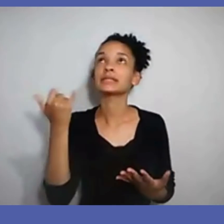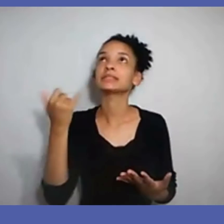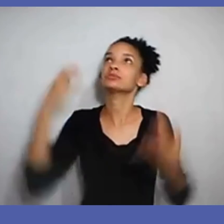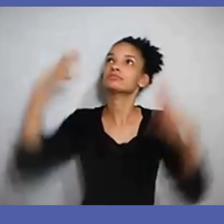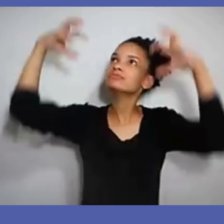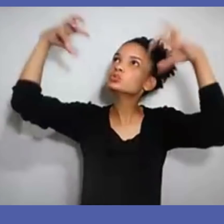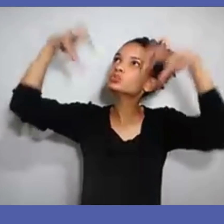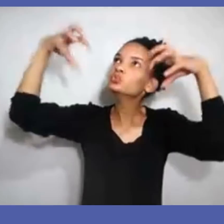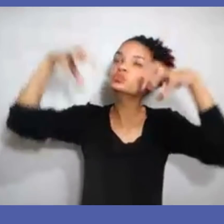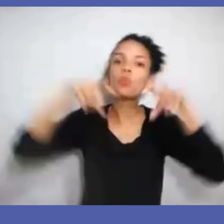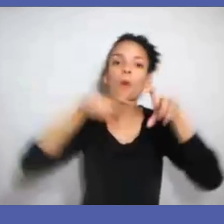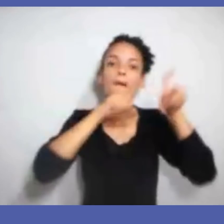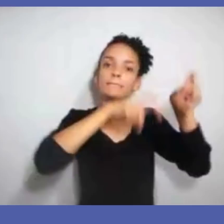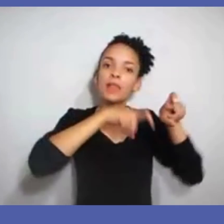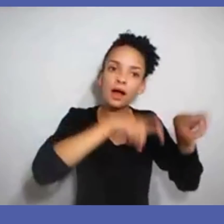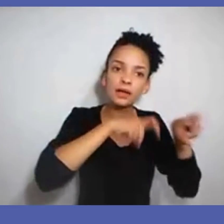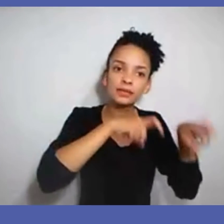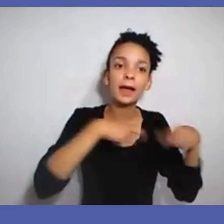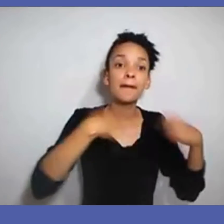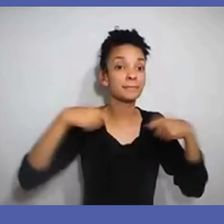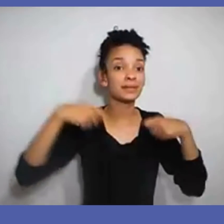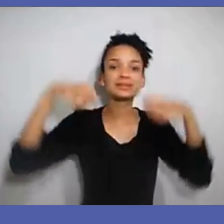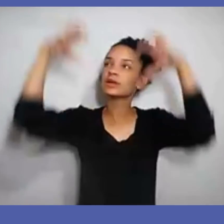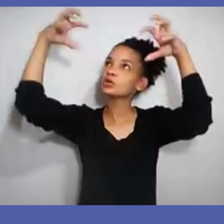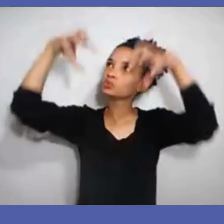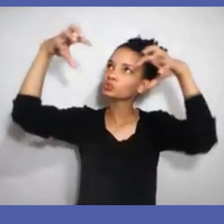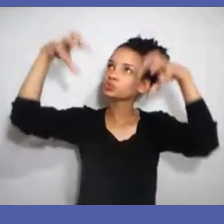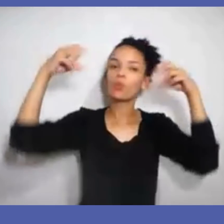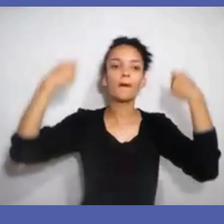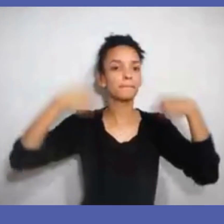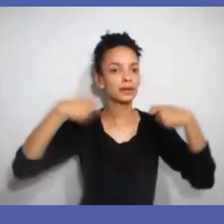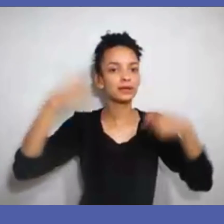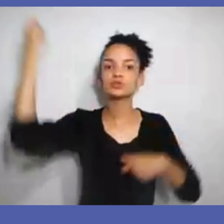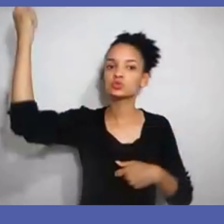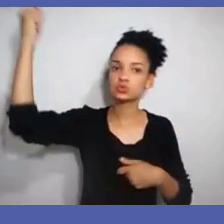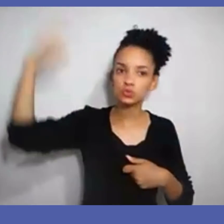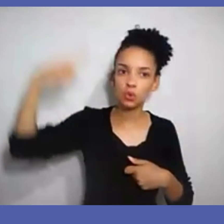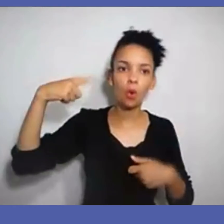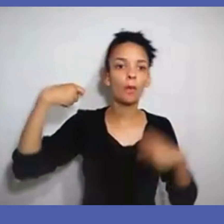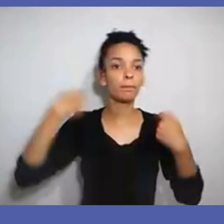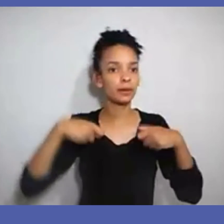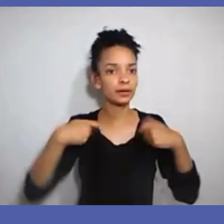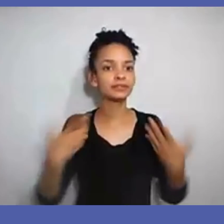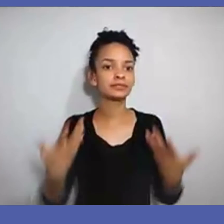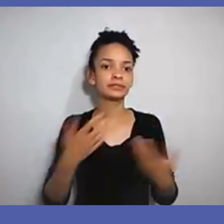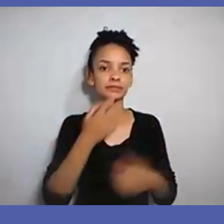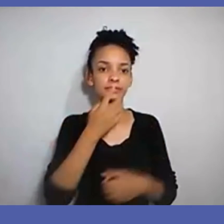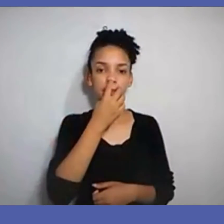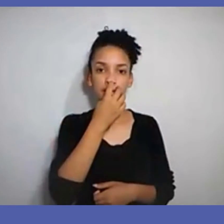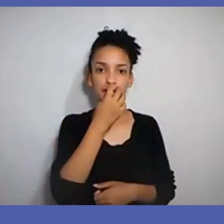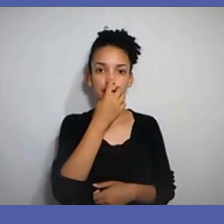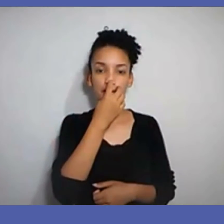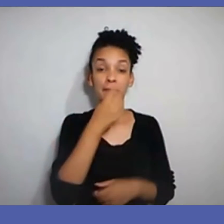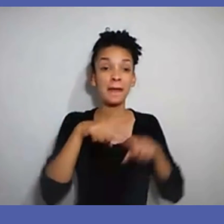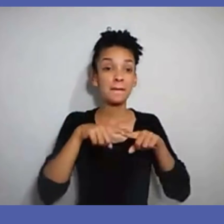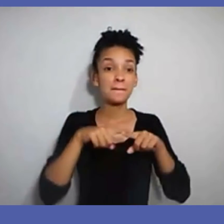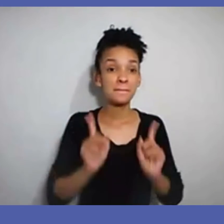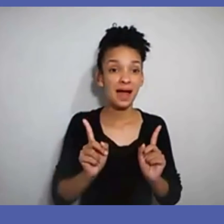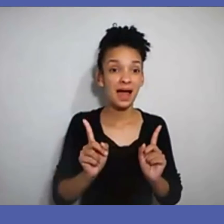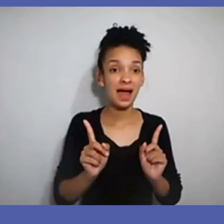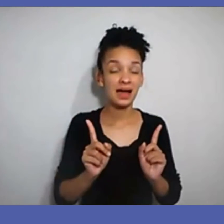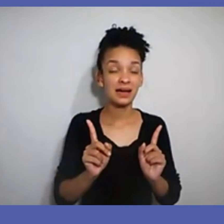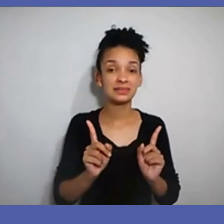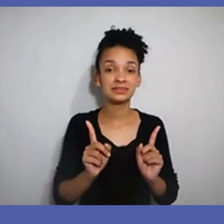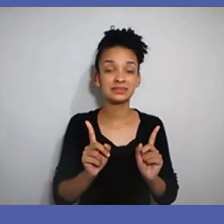no momento certo, certo? Mas como o homem havia declarado independência a Deus, o